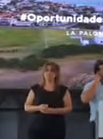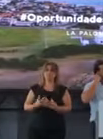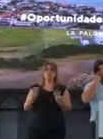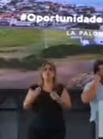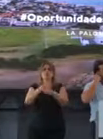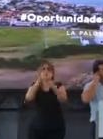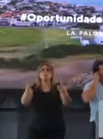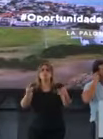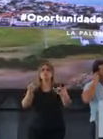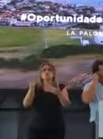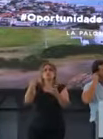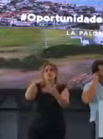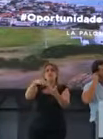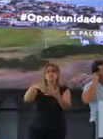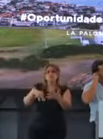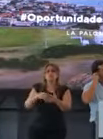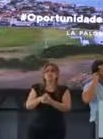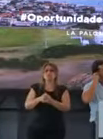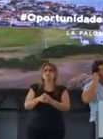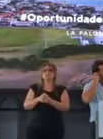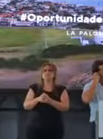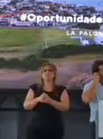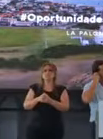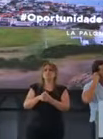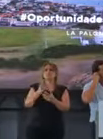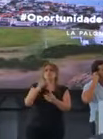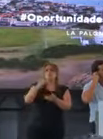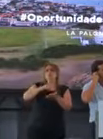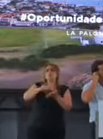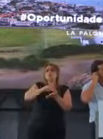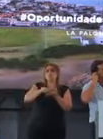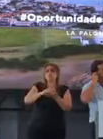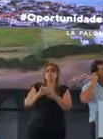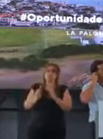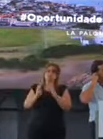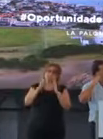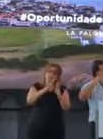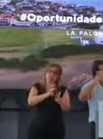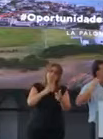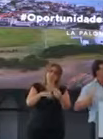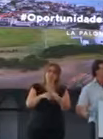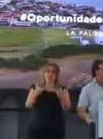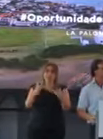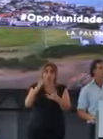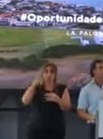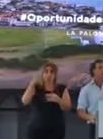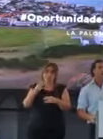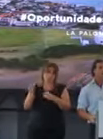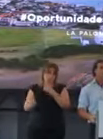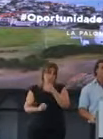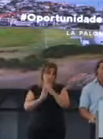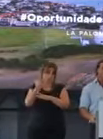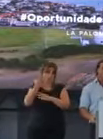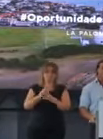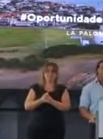Muchos de ustedes han leído a Yuval Noah Harari, es un autor que recomiendo y que ahora se puso de